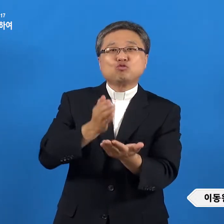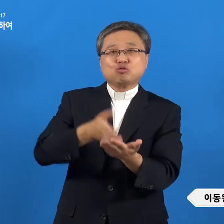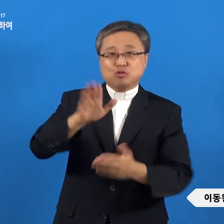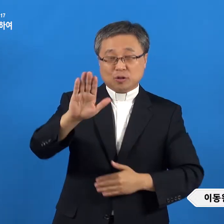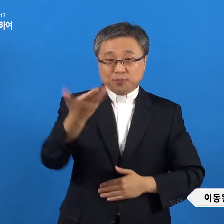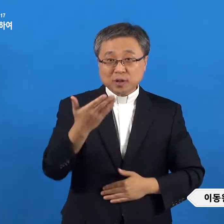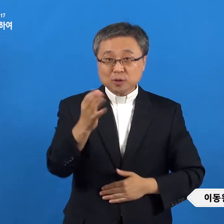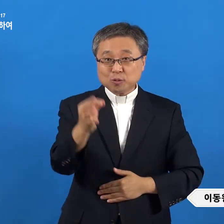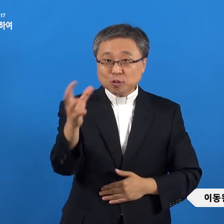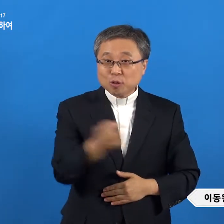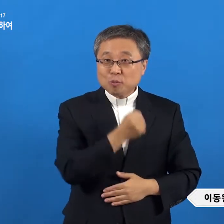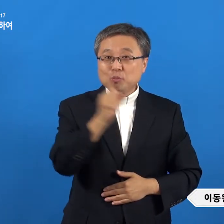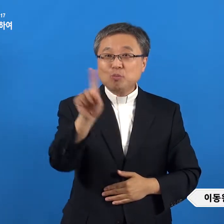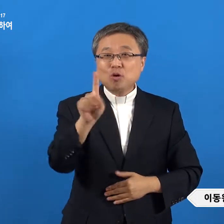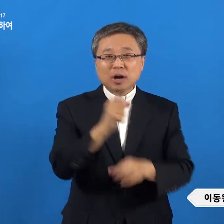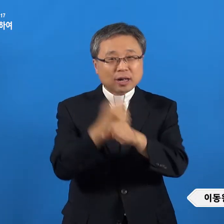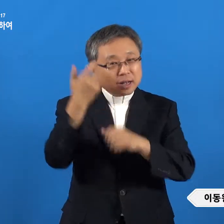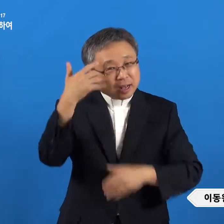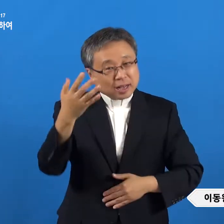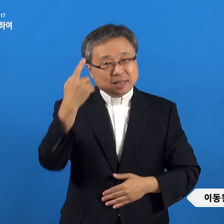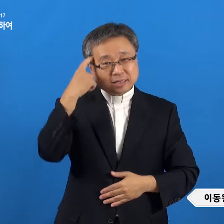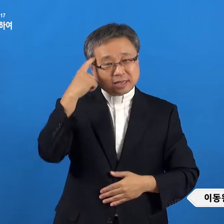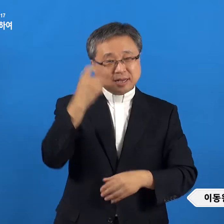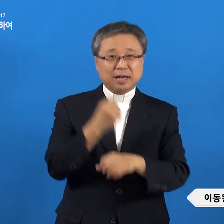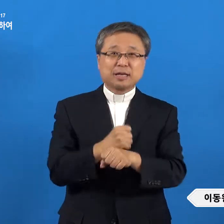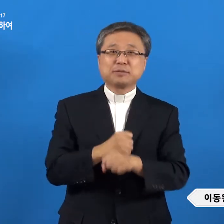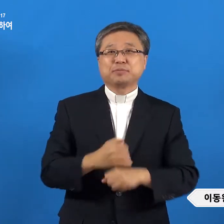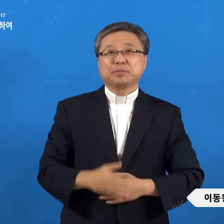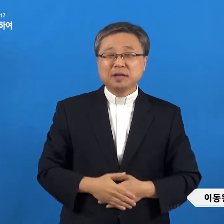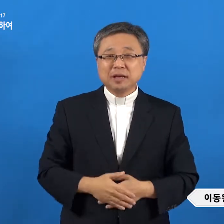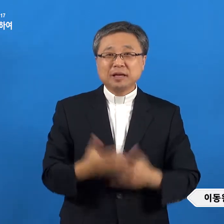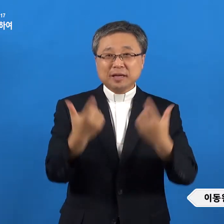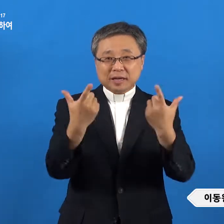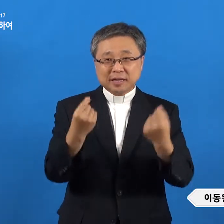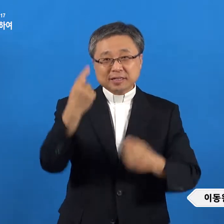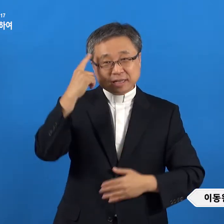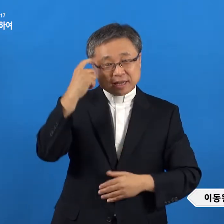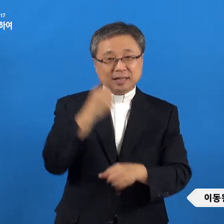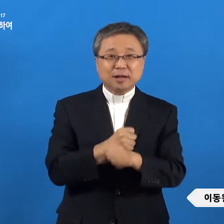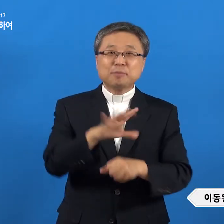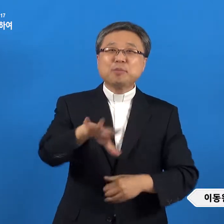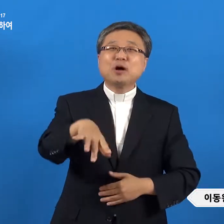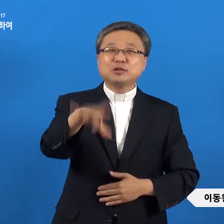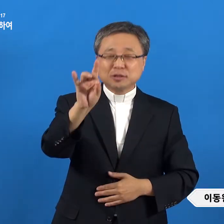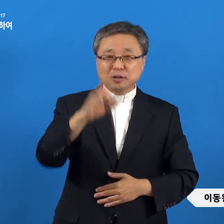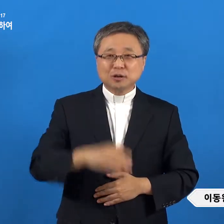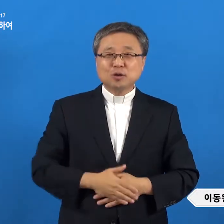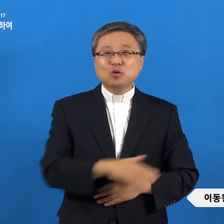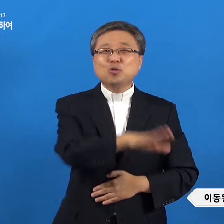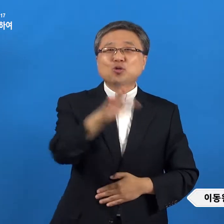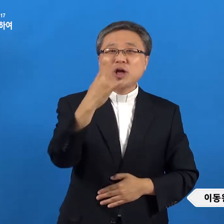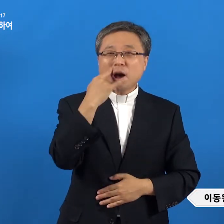돈으로 뭘 할까를 생각했습니다. 이렇게 생각했다고 합니다. 먼저 우리 엄마 집